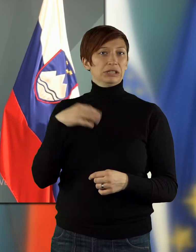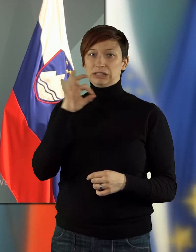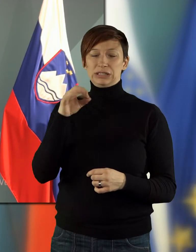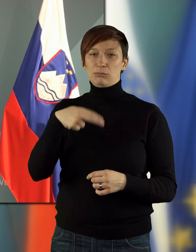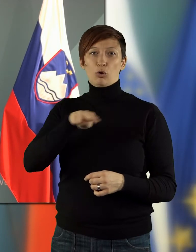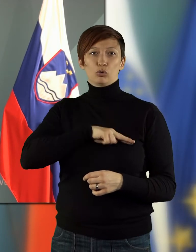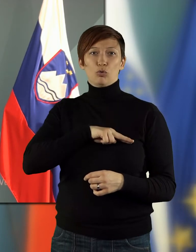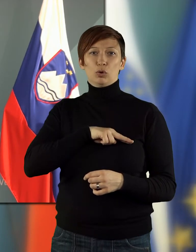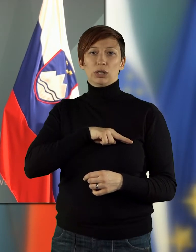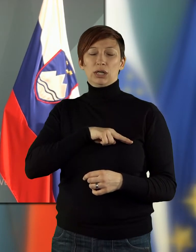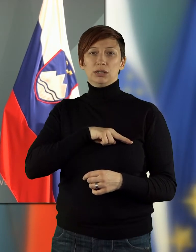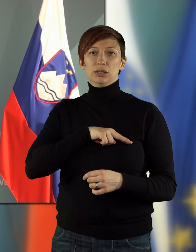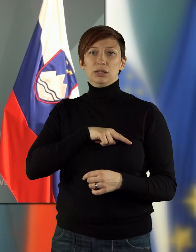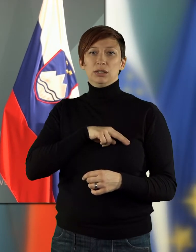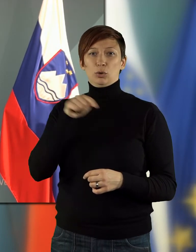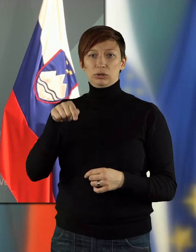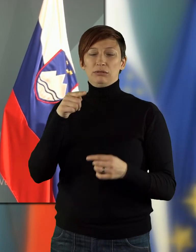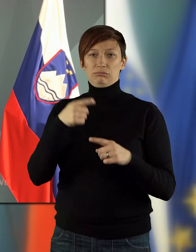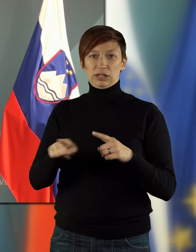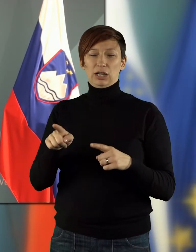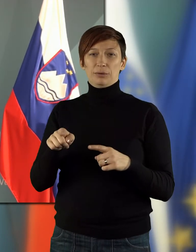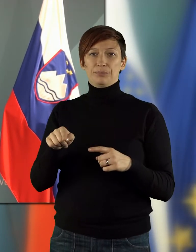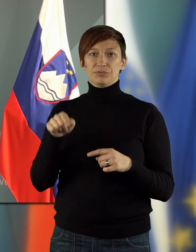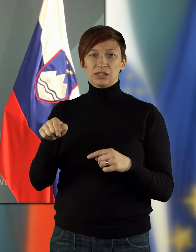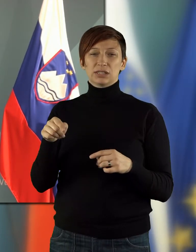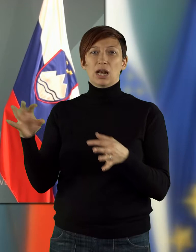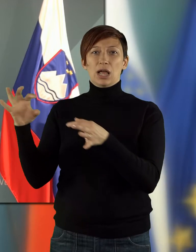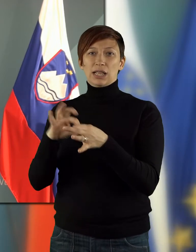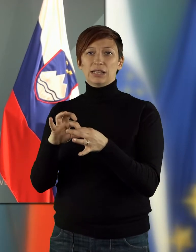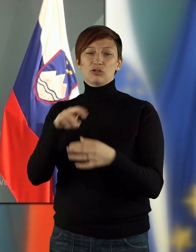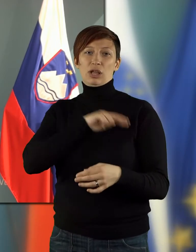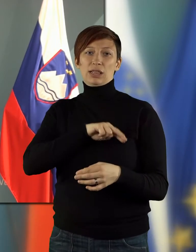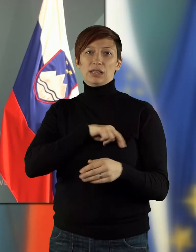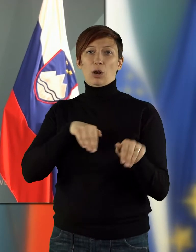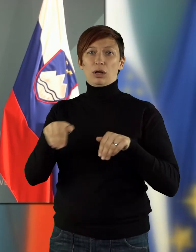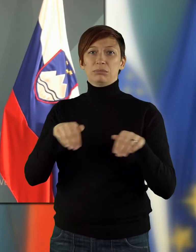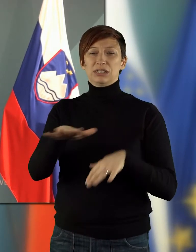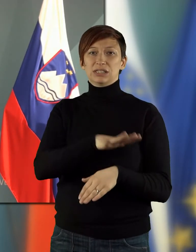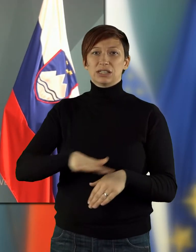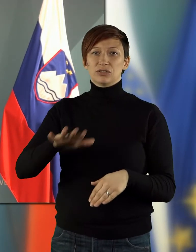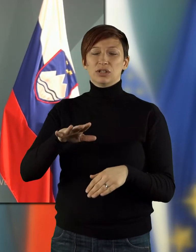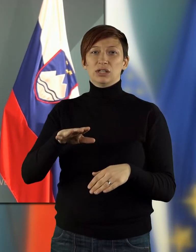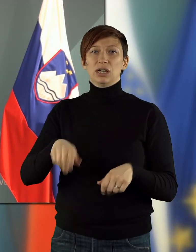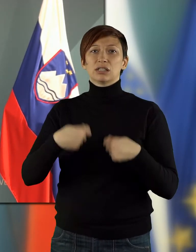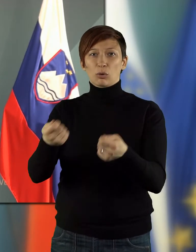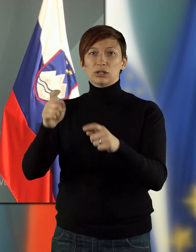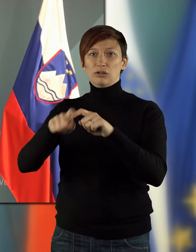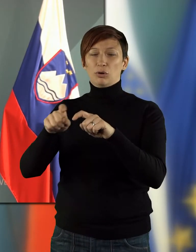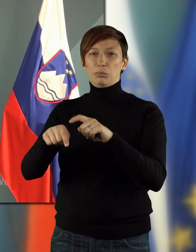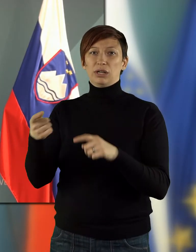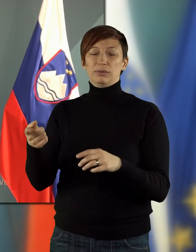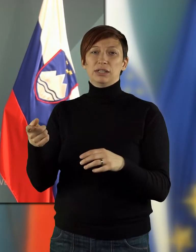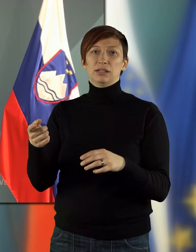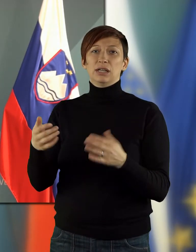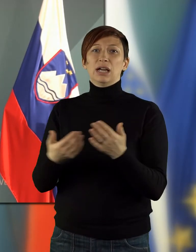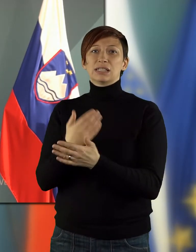da nisem odgovorna zaradi tega, ker v tem delu, ki se je nanašalo na naloge ministrstva, zagotavljanje